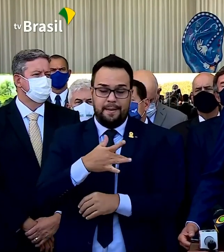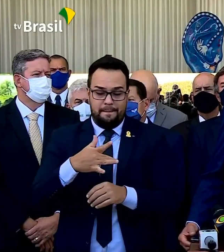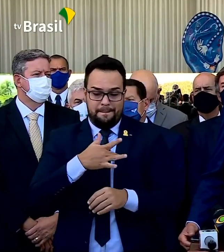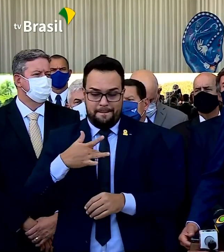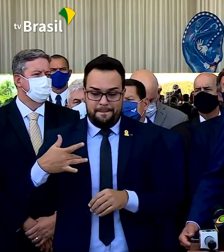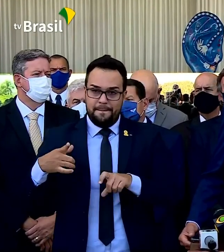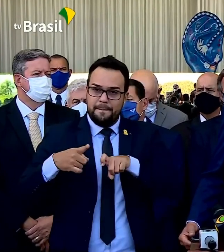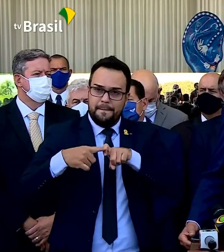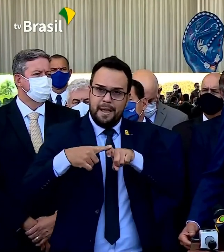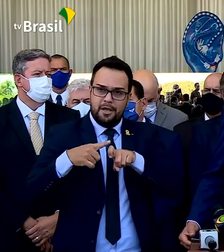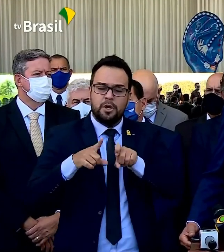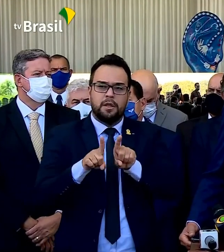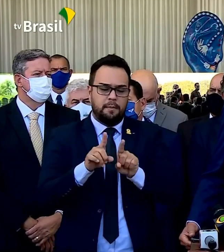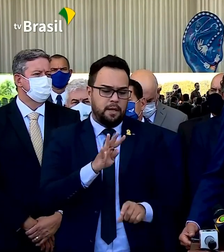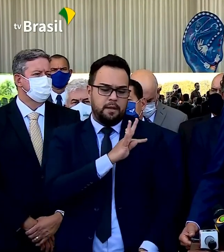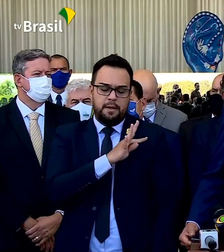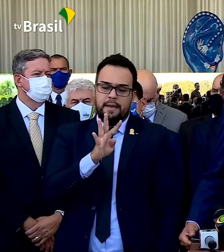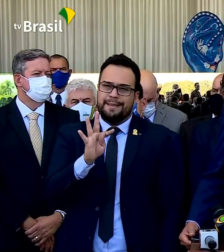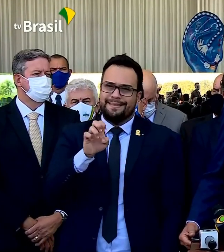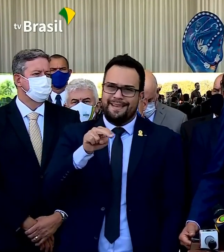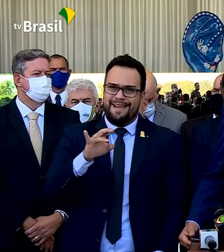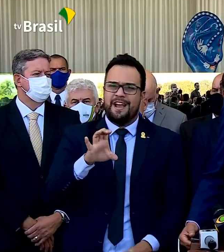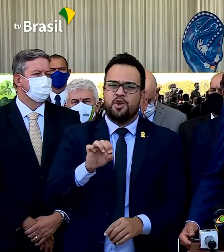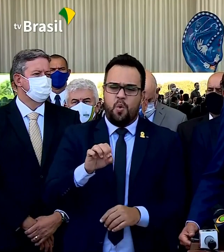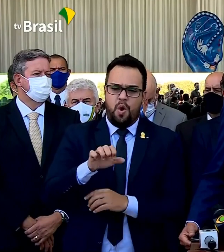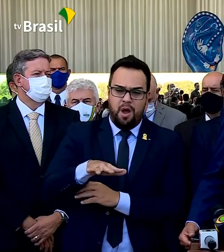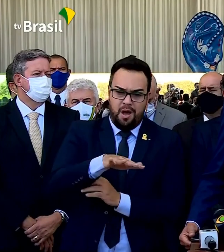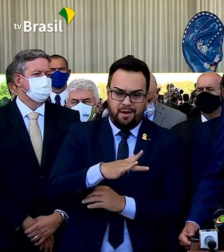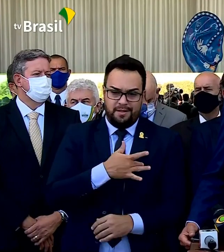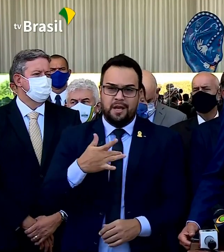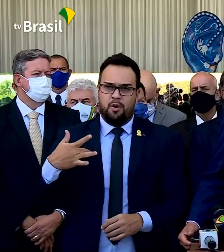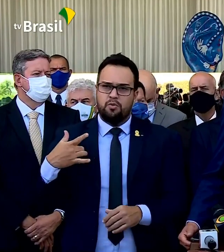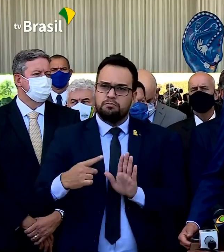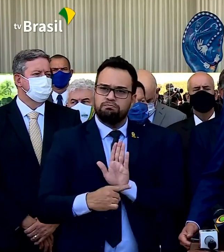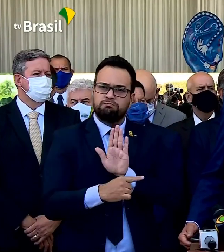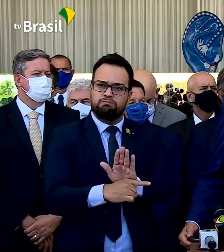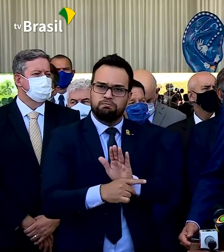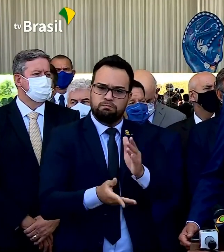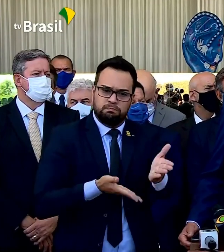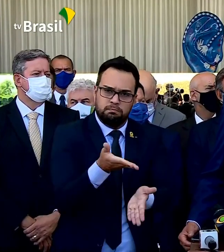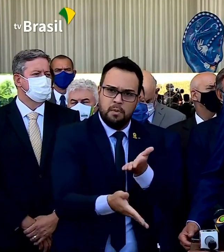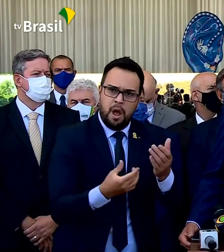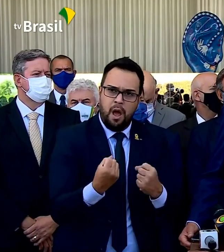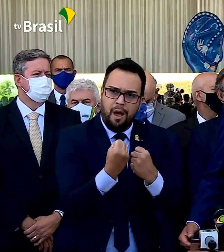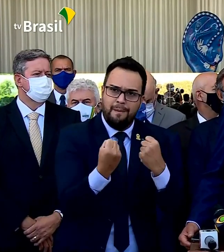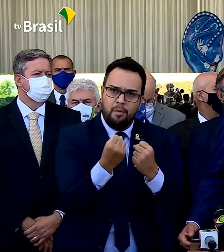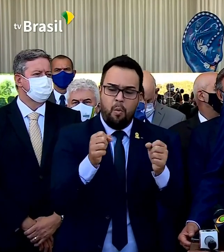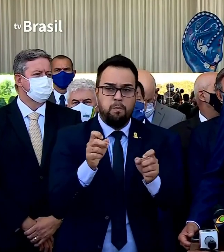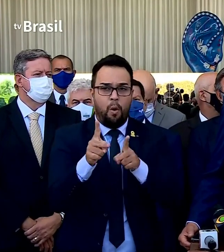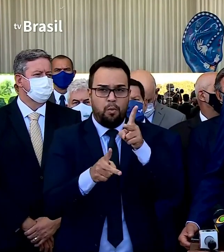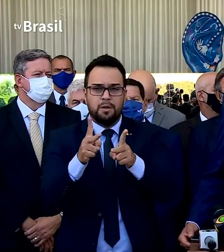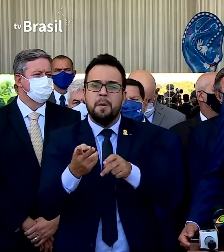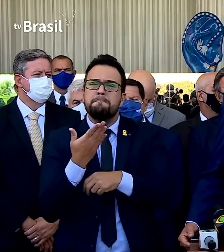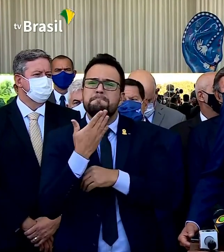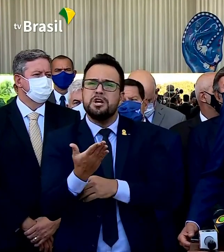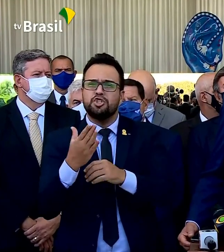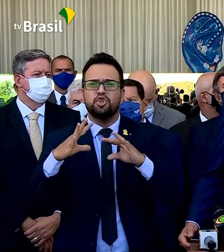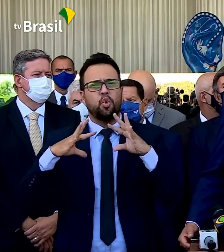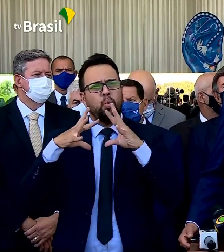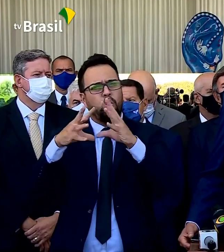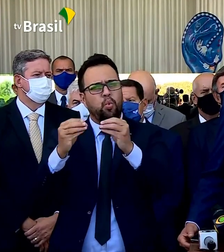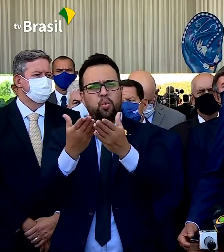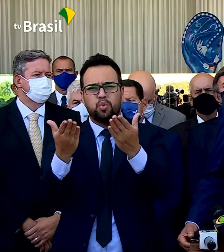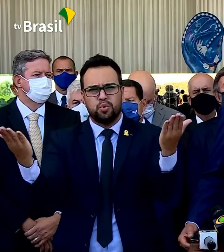e também de técnicos na área da saúde para prestar assistência à população e pedir a todos que entendam que